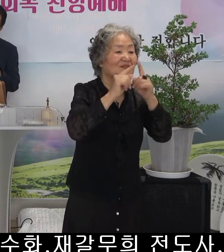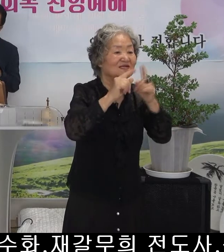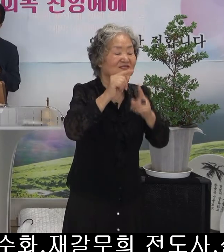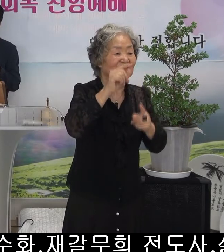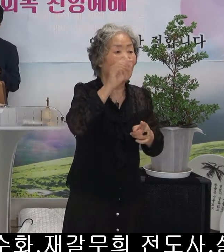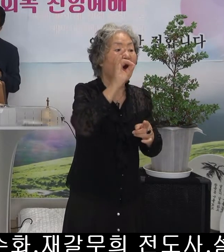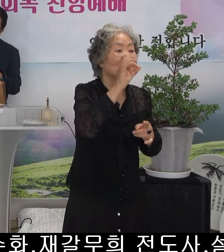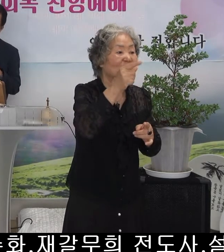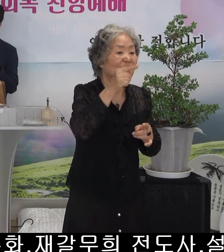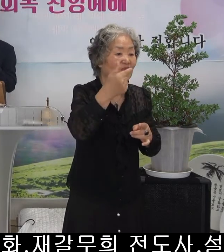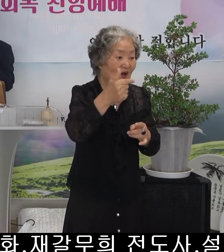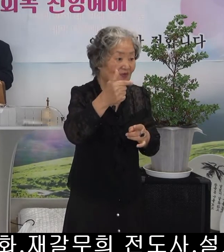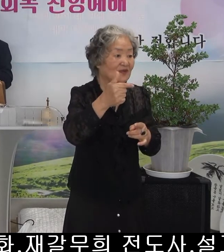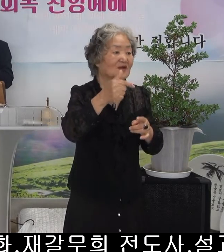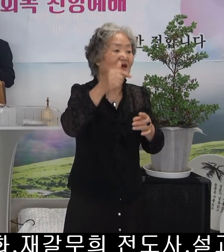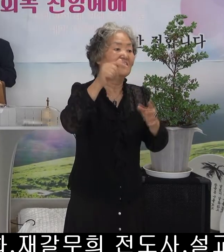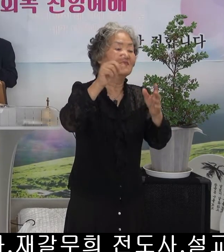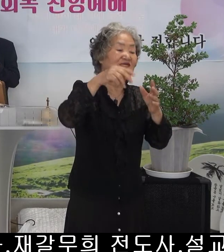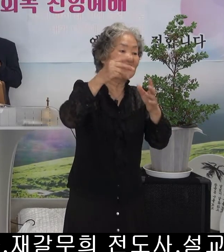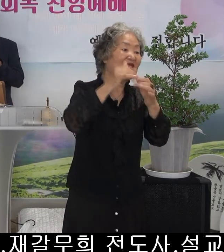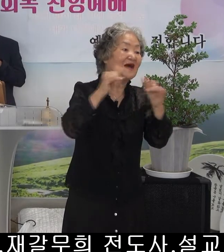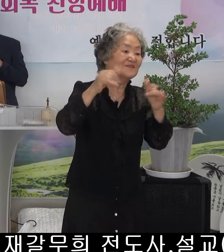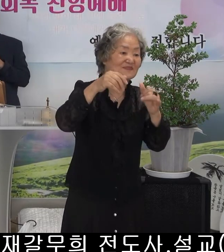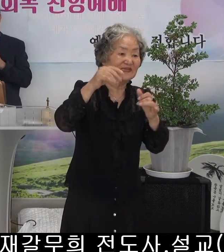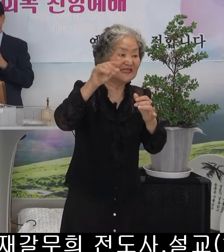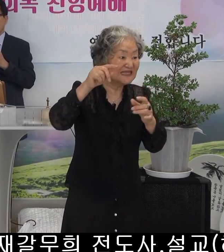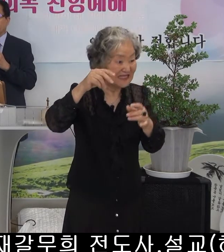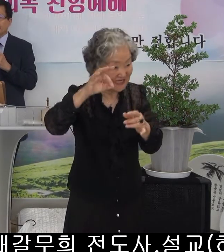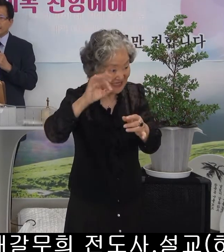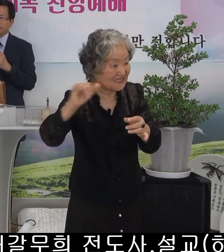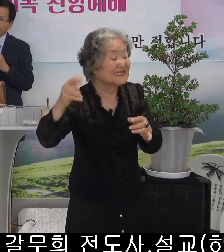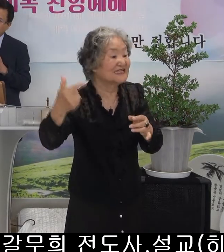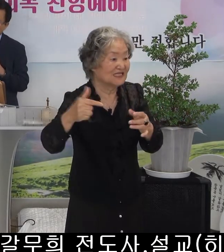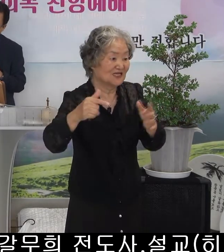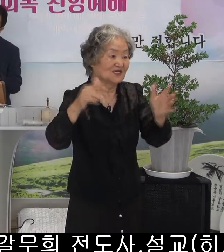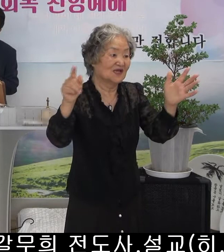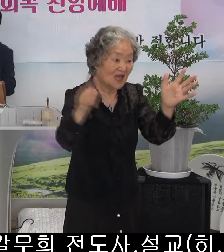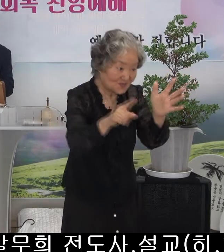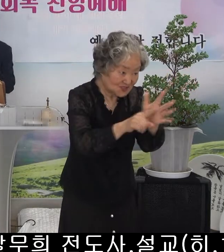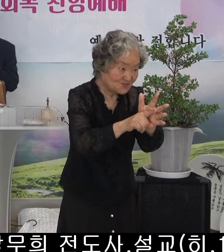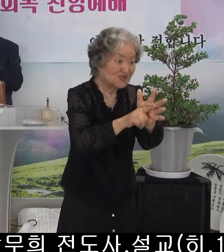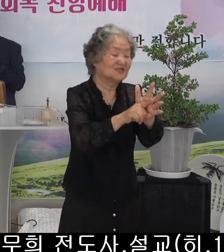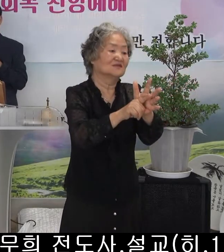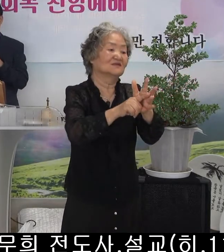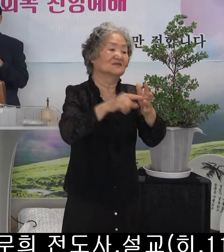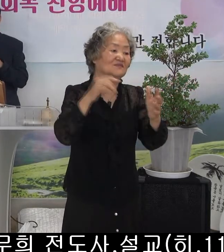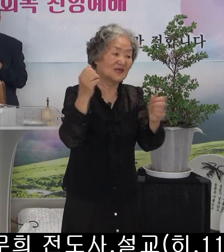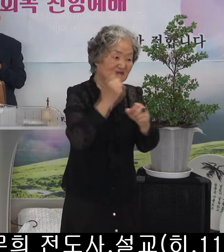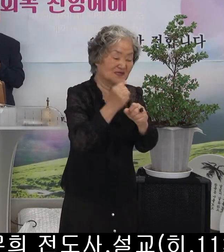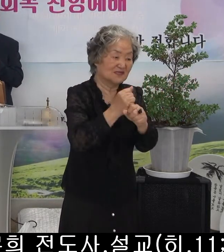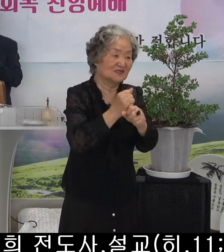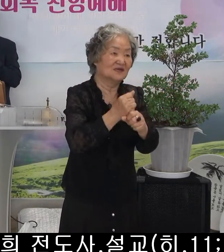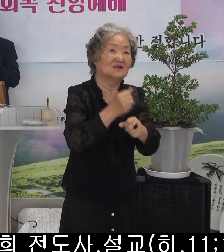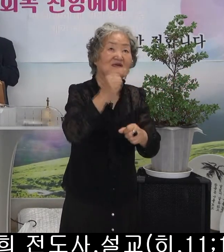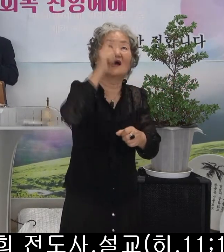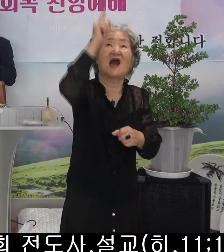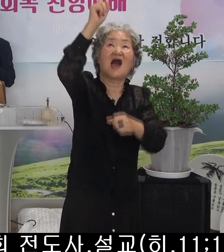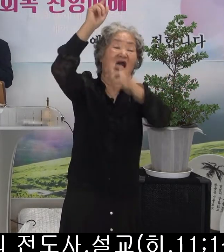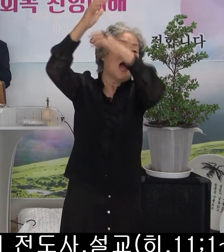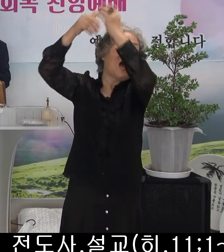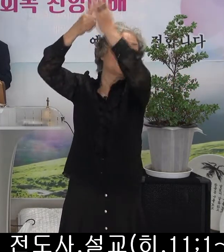서로 상호적인 수평적인 관계를 믿는 것에서 하나님을 믿는 수직적인 관계를 했을 때 이 믿을